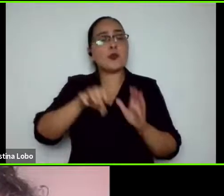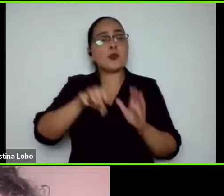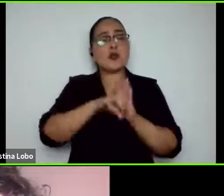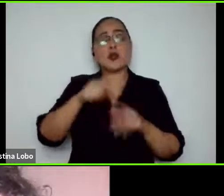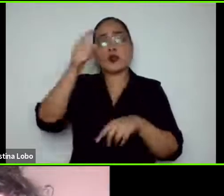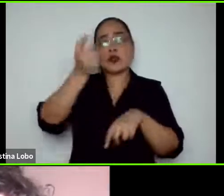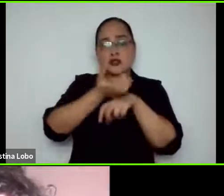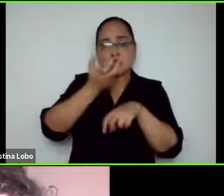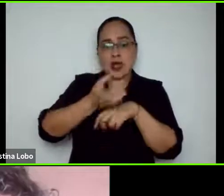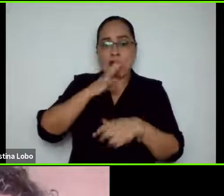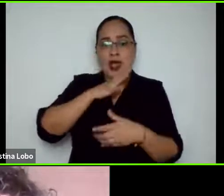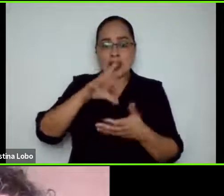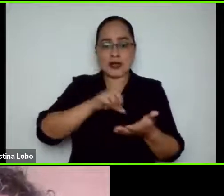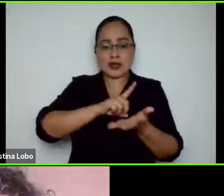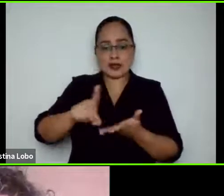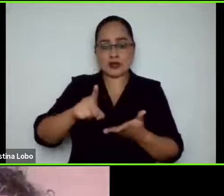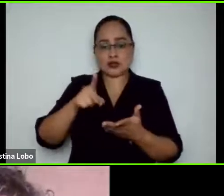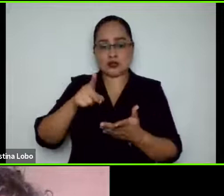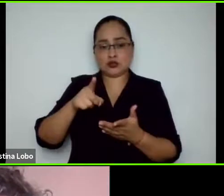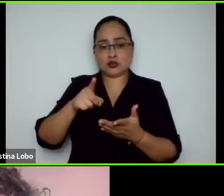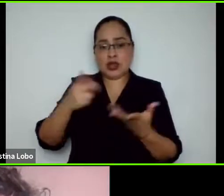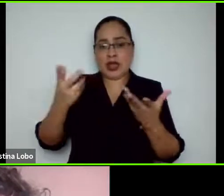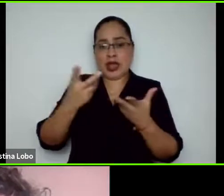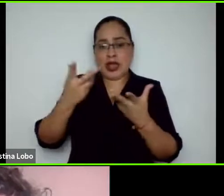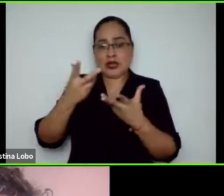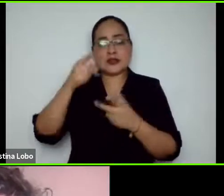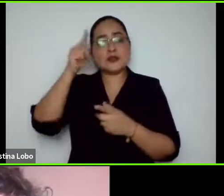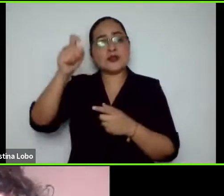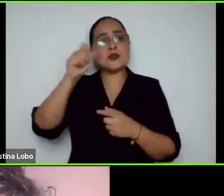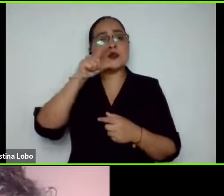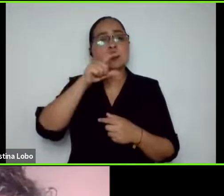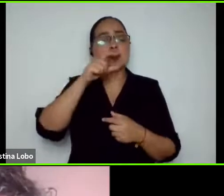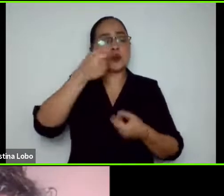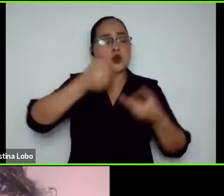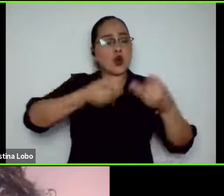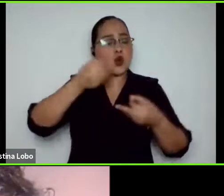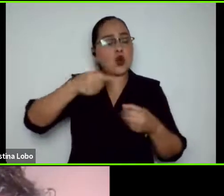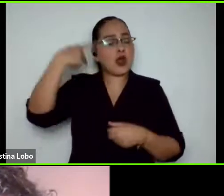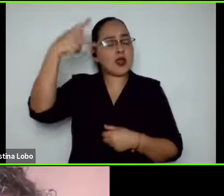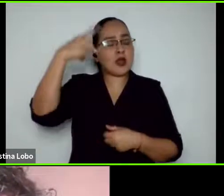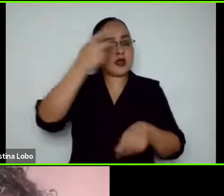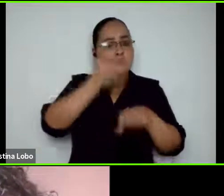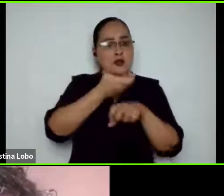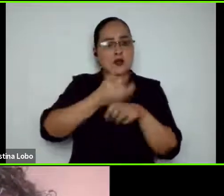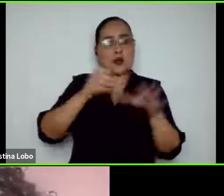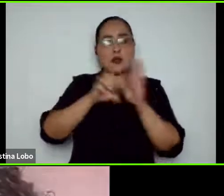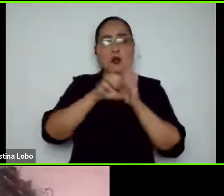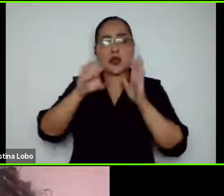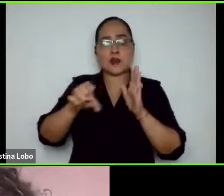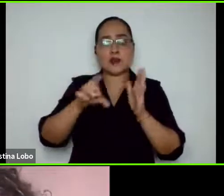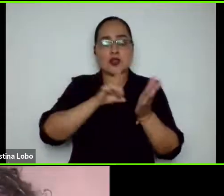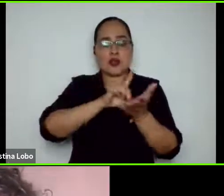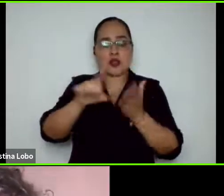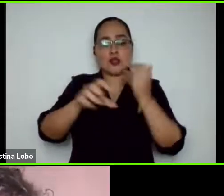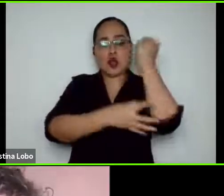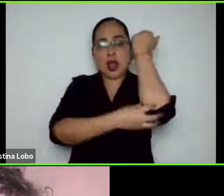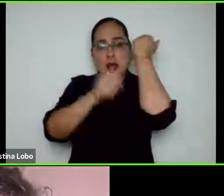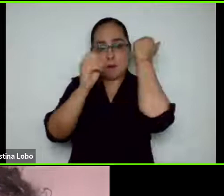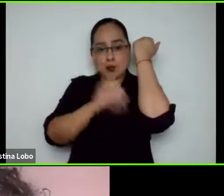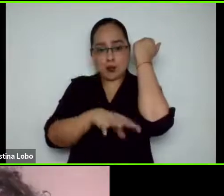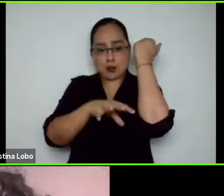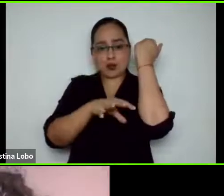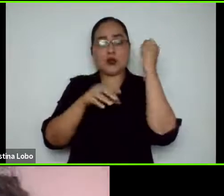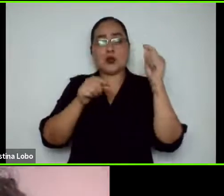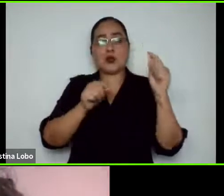derechos fundamentales creados, por ejemplo, por la propia Suprema Corte de Estados Unidos, como el derecho al aborto. No es un derecho fundamental previsto